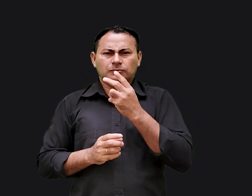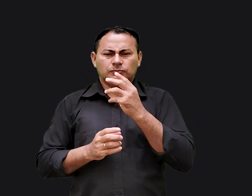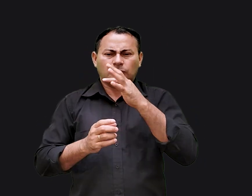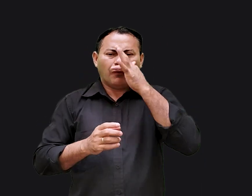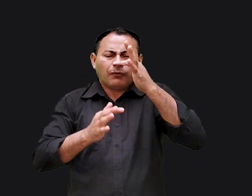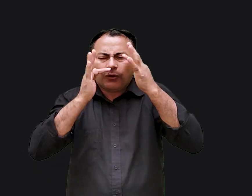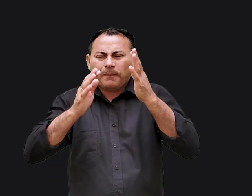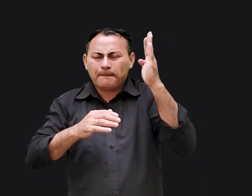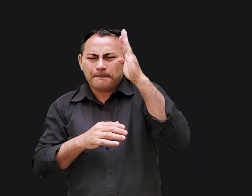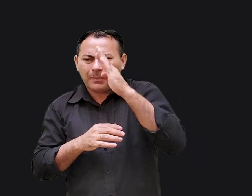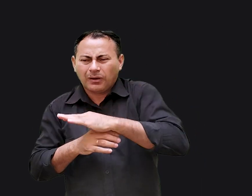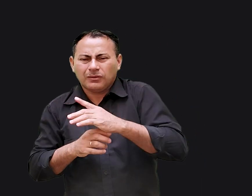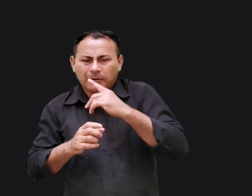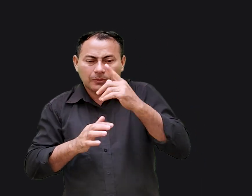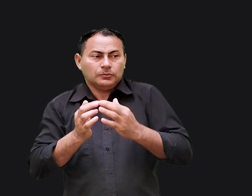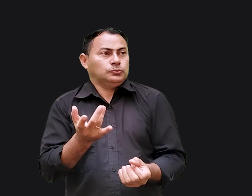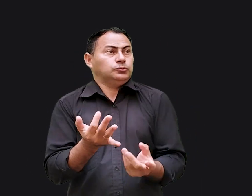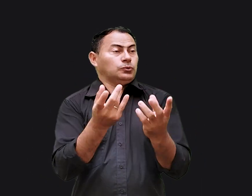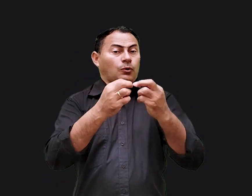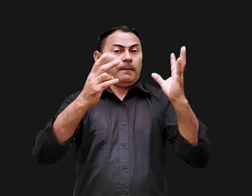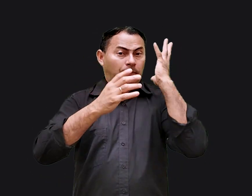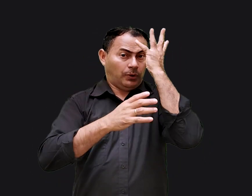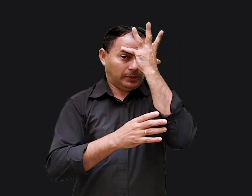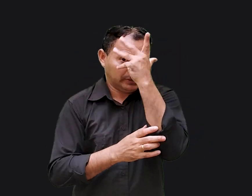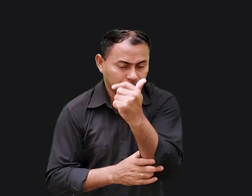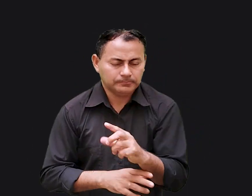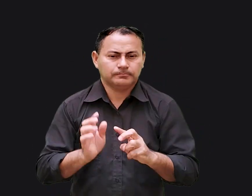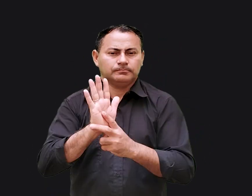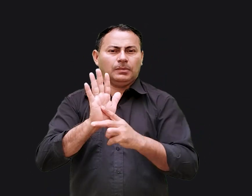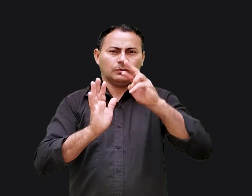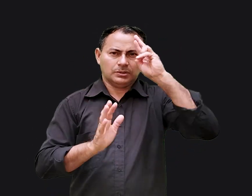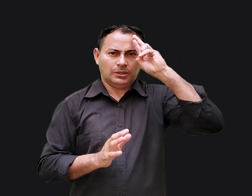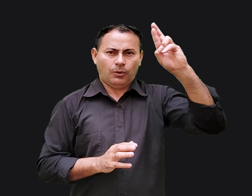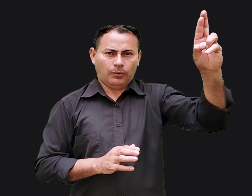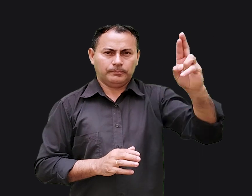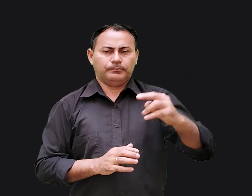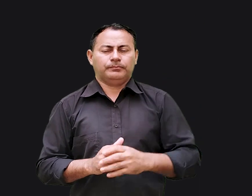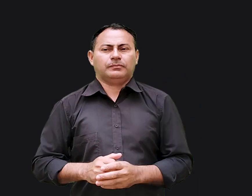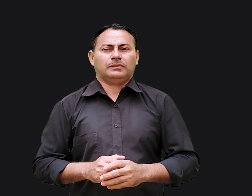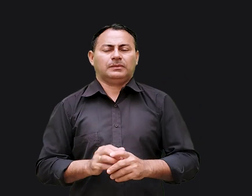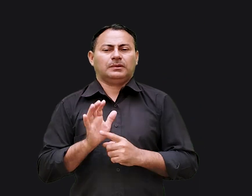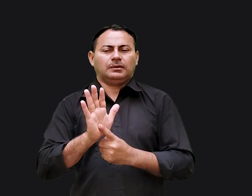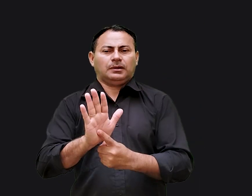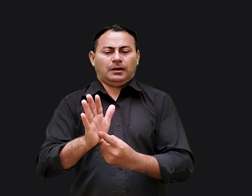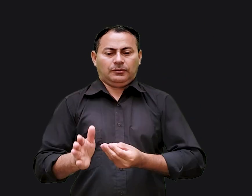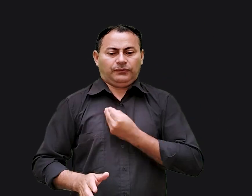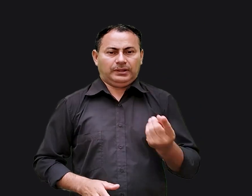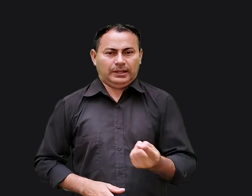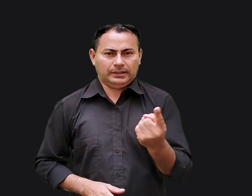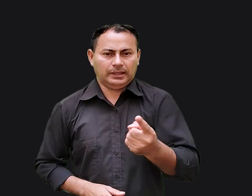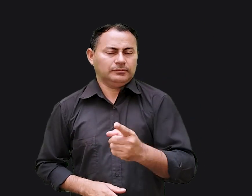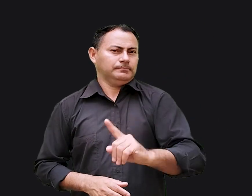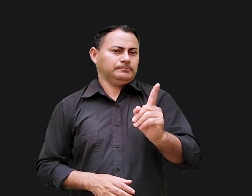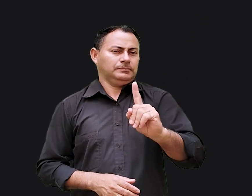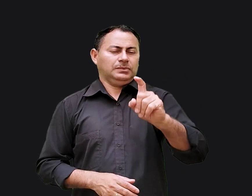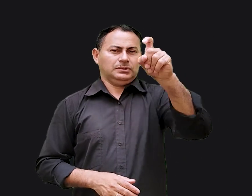crescerá a murta. Isso resultará em renome para o Senhor, para sinal eterno que não